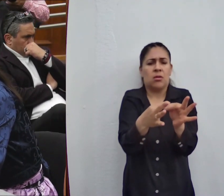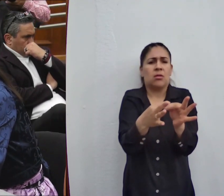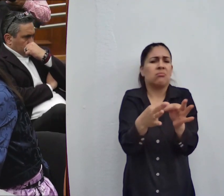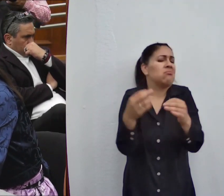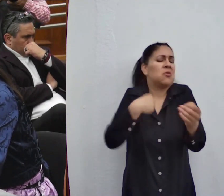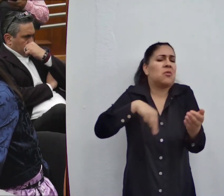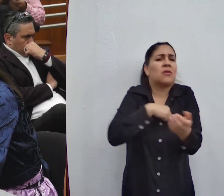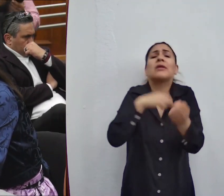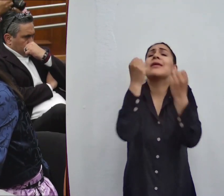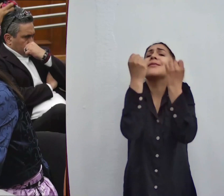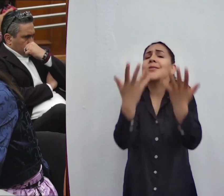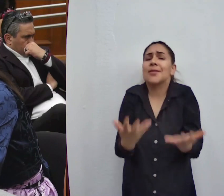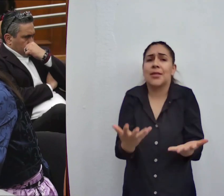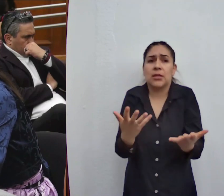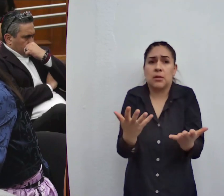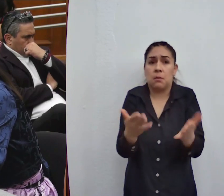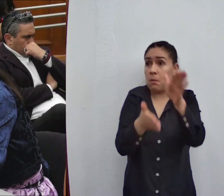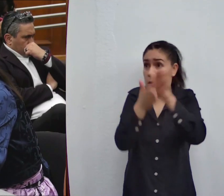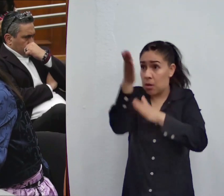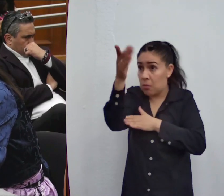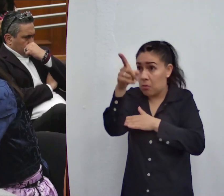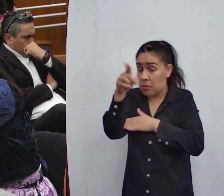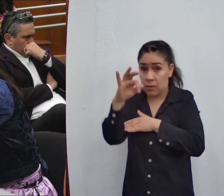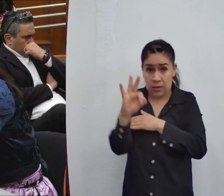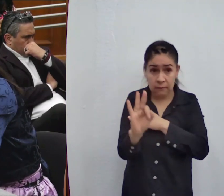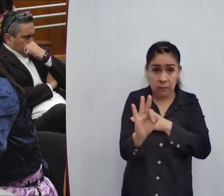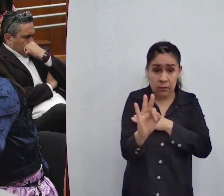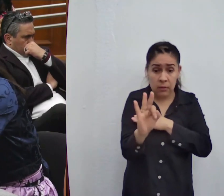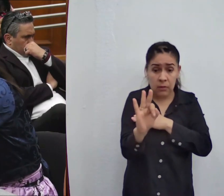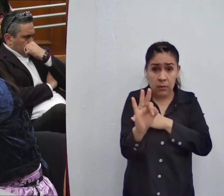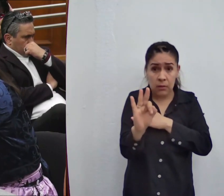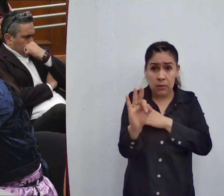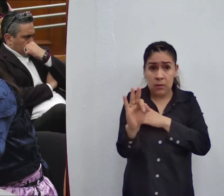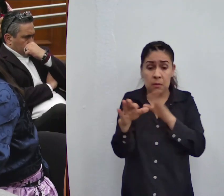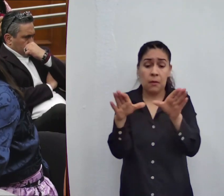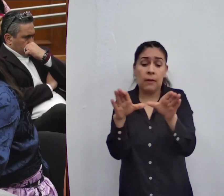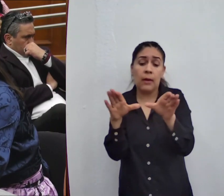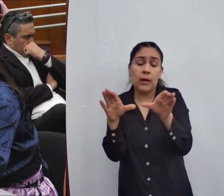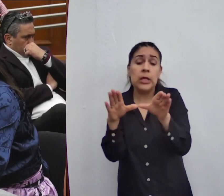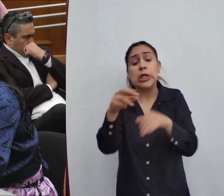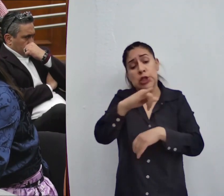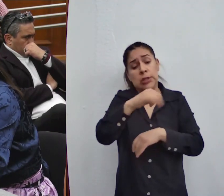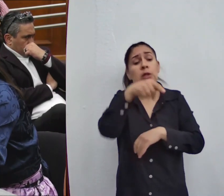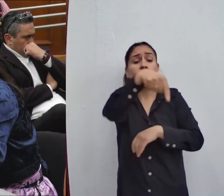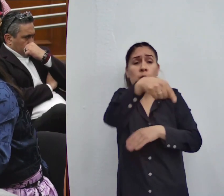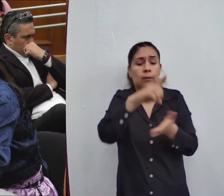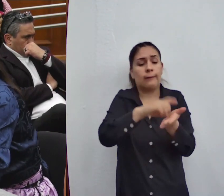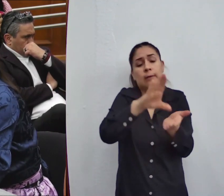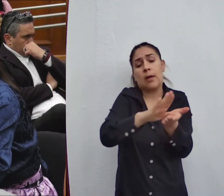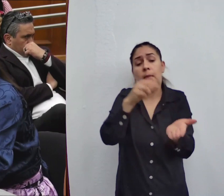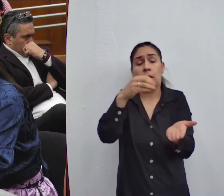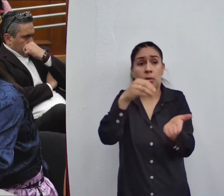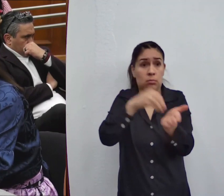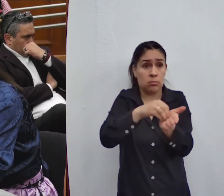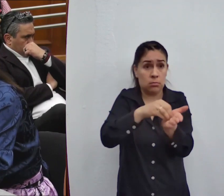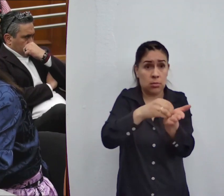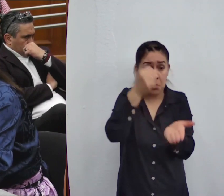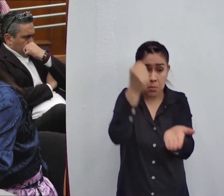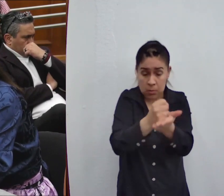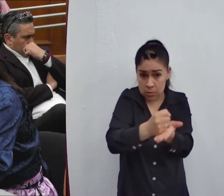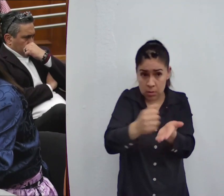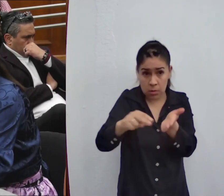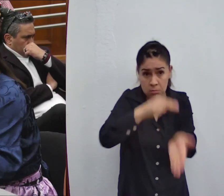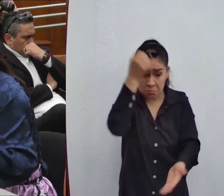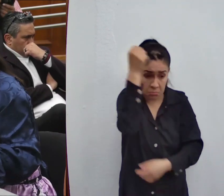ese certificado y que de primera mano no nos pidan una certificación por parte del ICEMIM? Esa sería mi primera duda. La